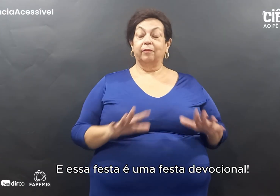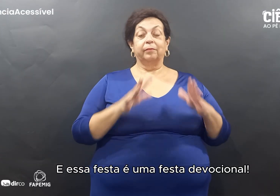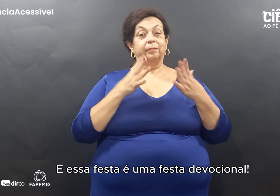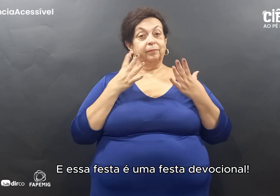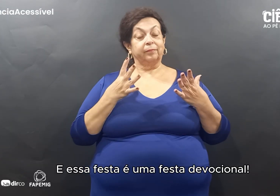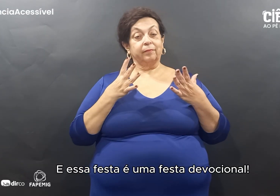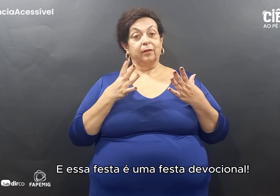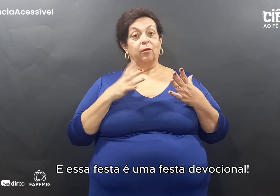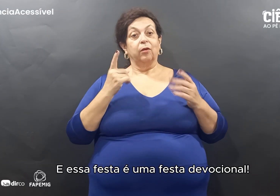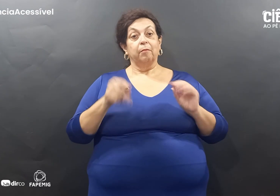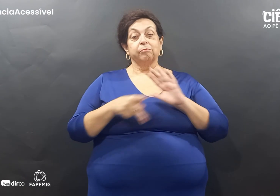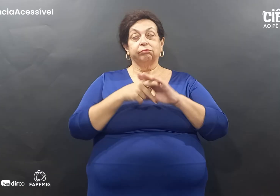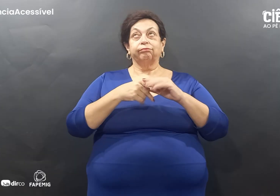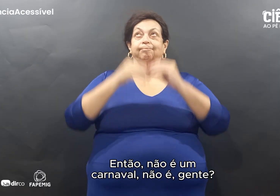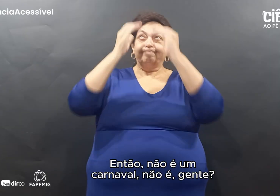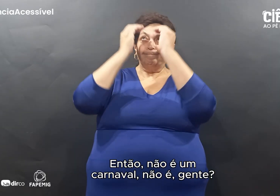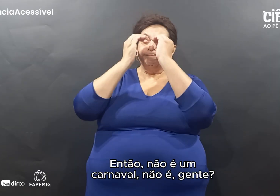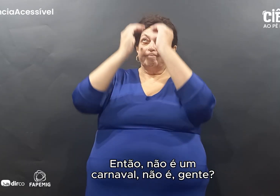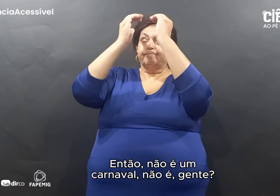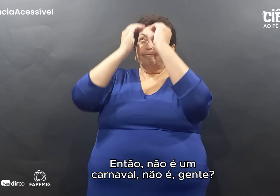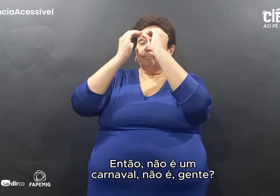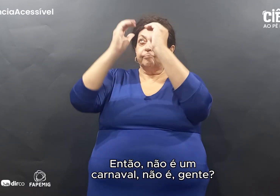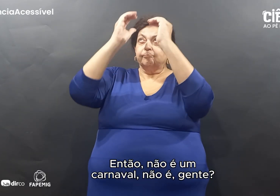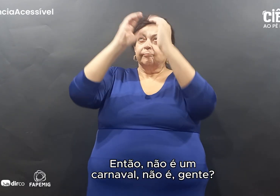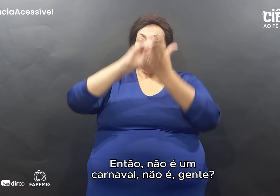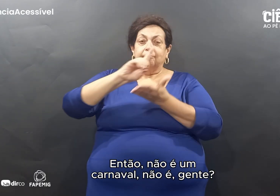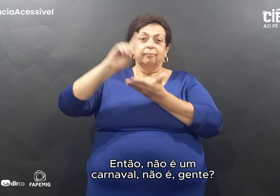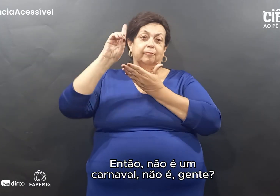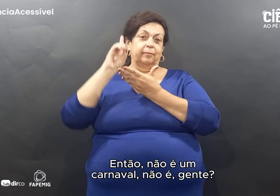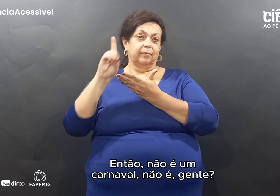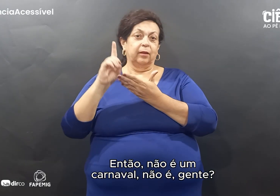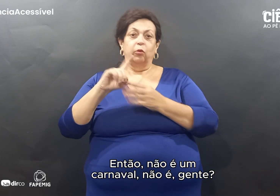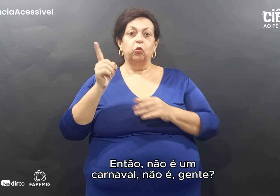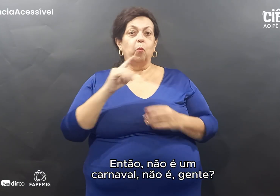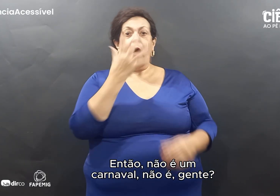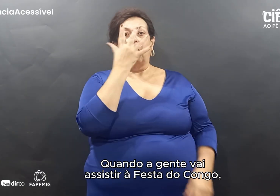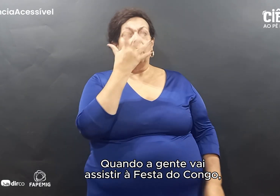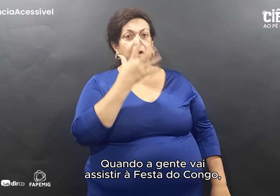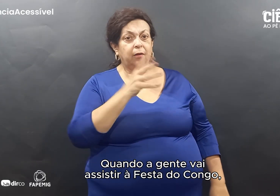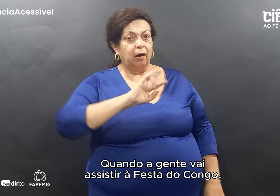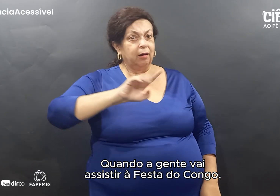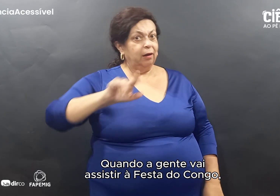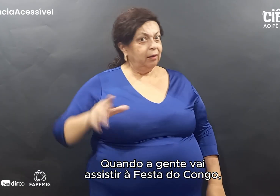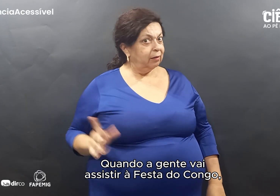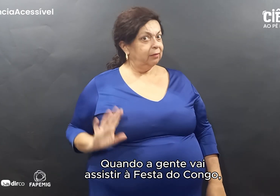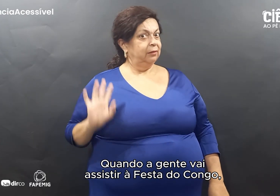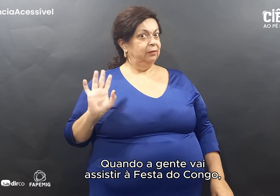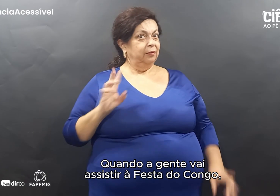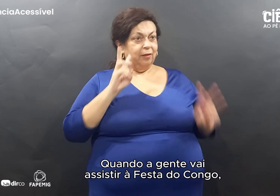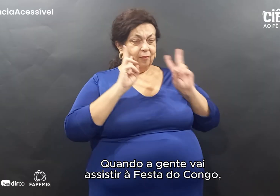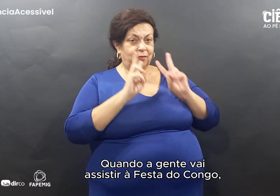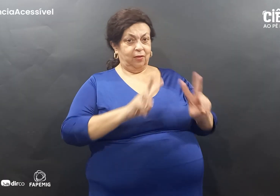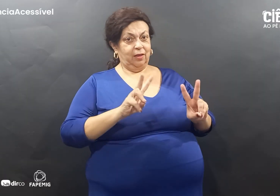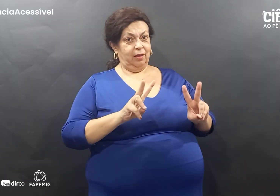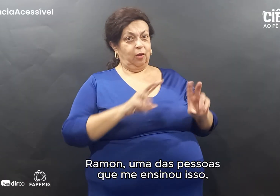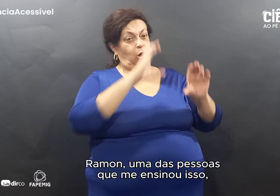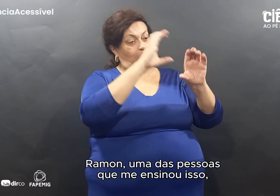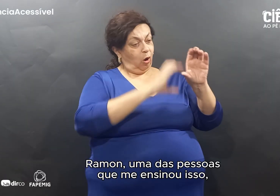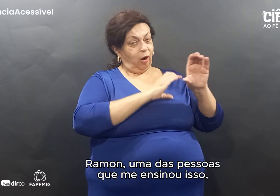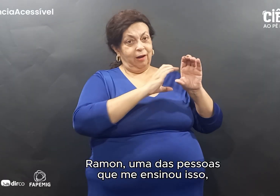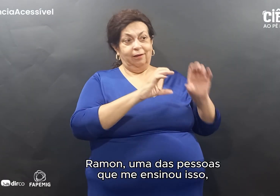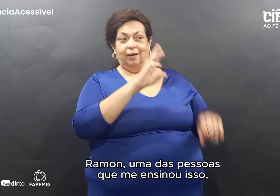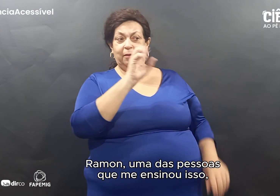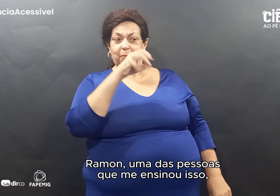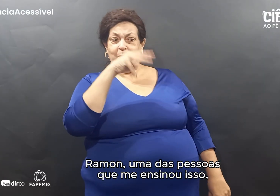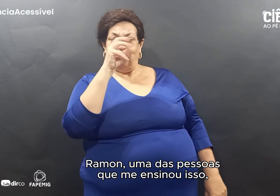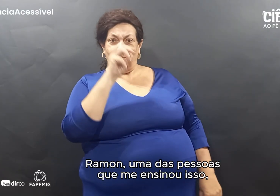festa devocional. Então, não é um carnaval, né, gente? Quando a gente vai assistir a festa do Congo, Ramon é